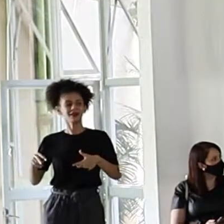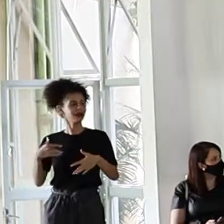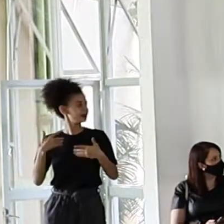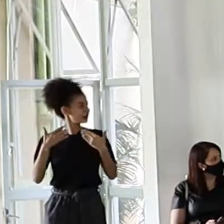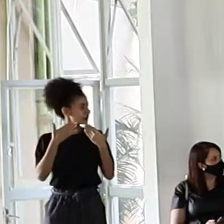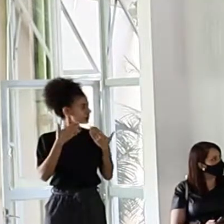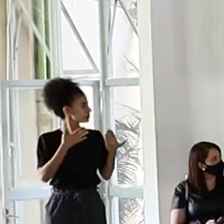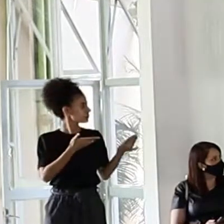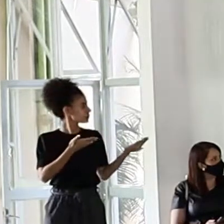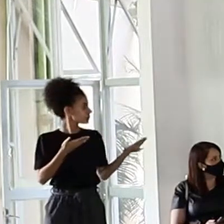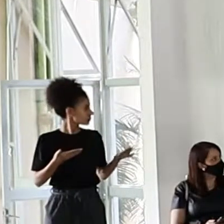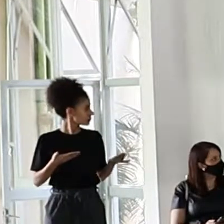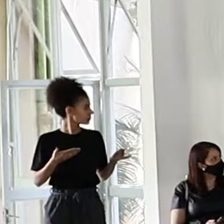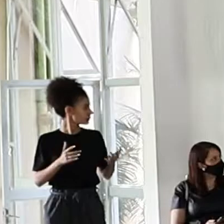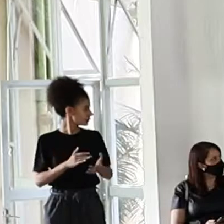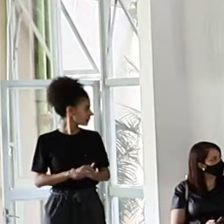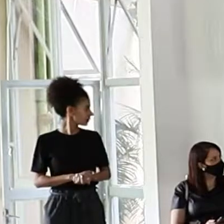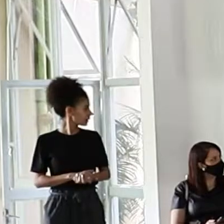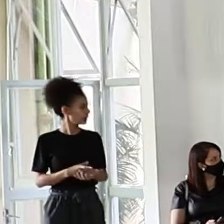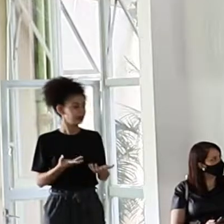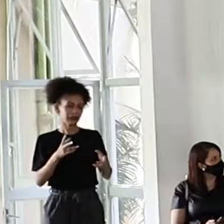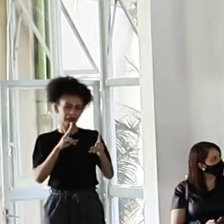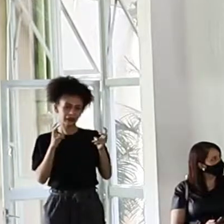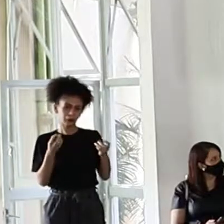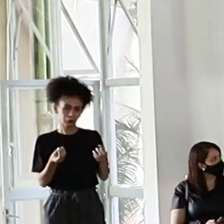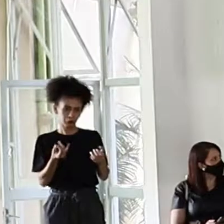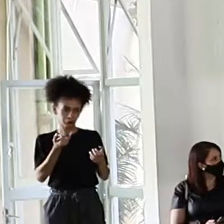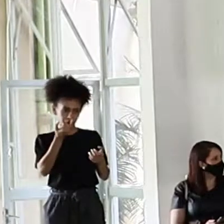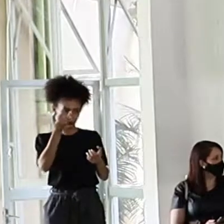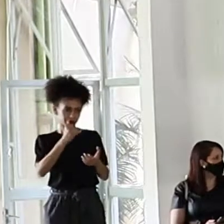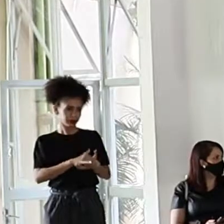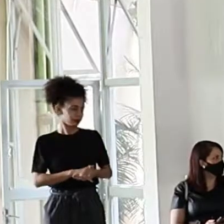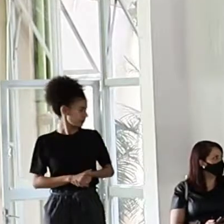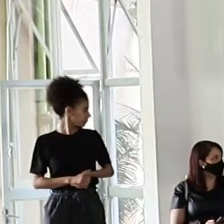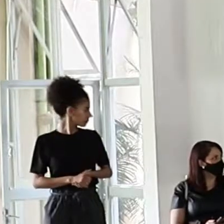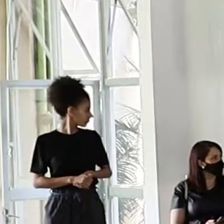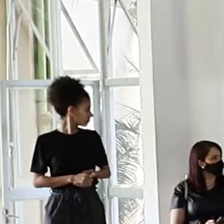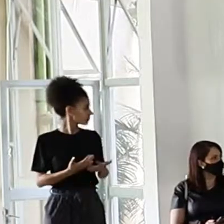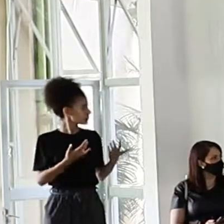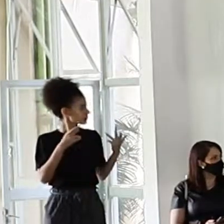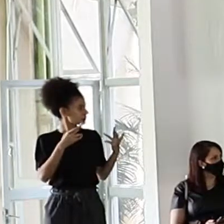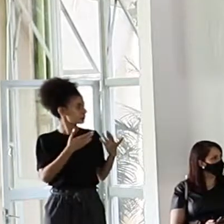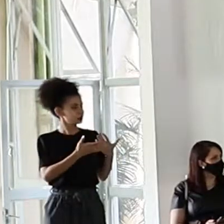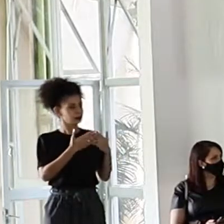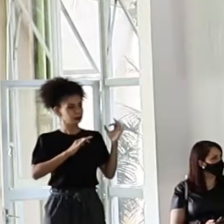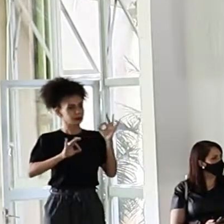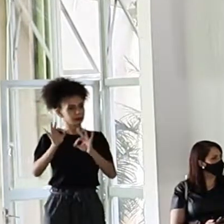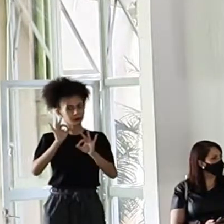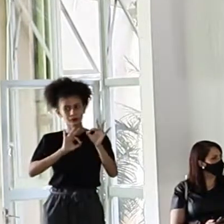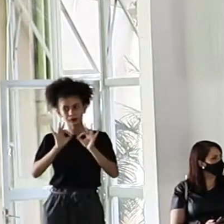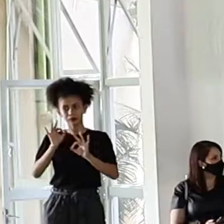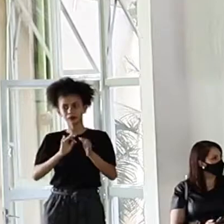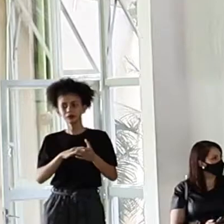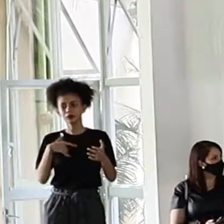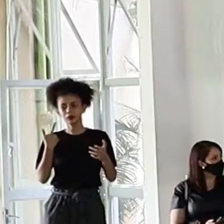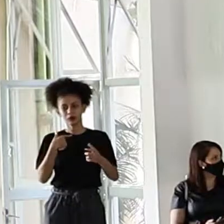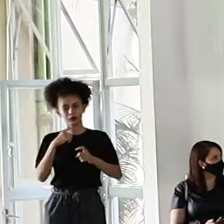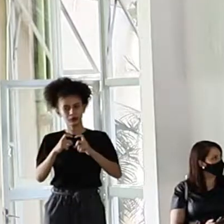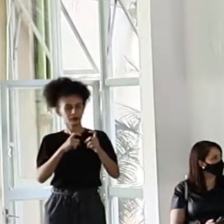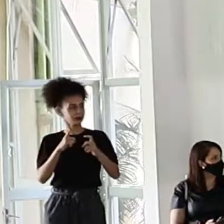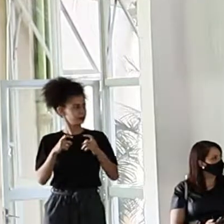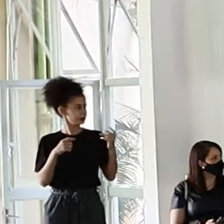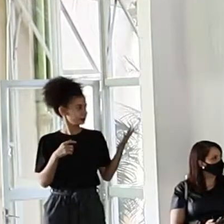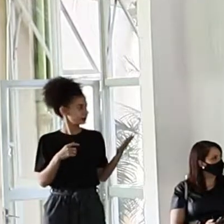para que eu pudesse também tem ajudado muito planejamento na nossa administradora e é Luciane né